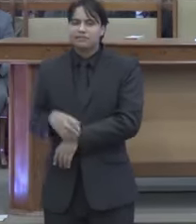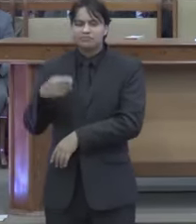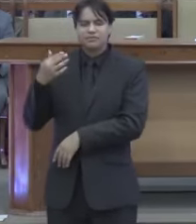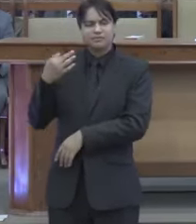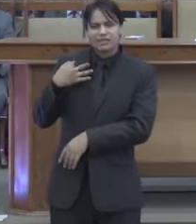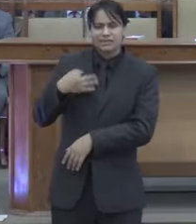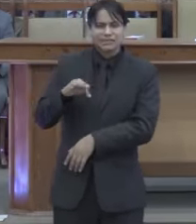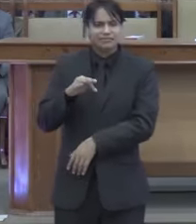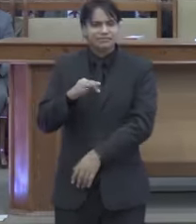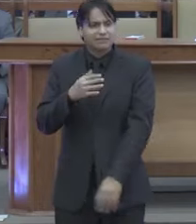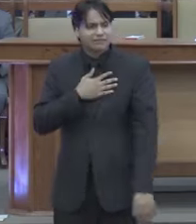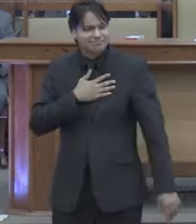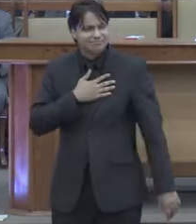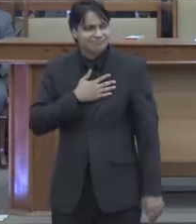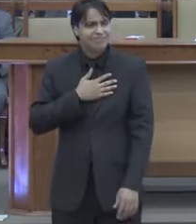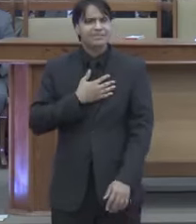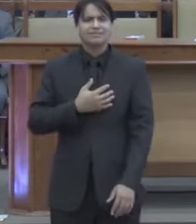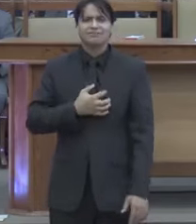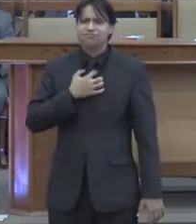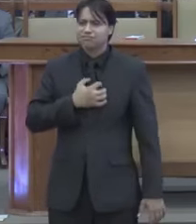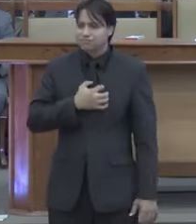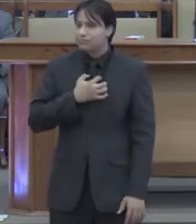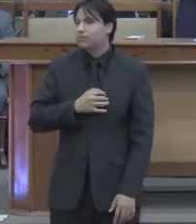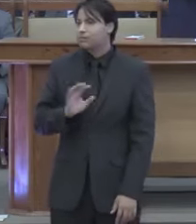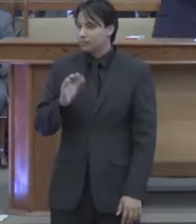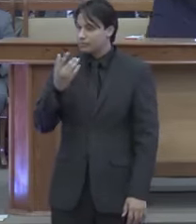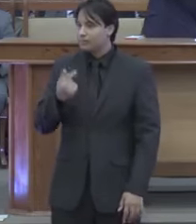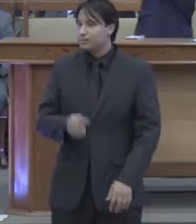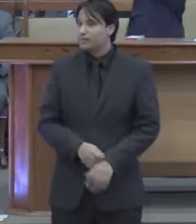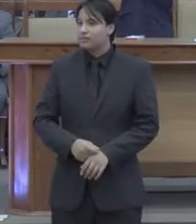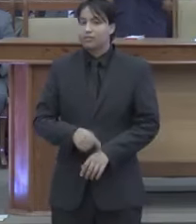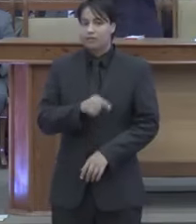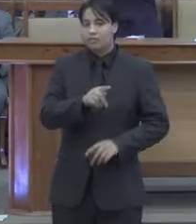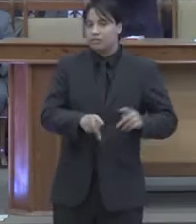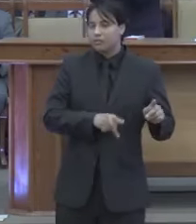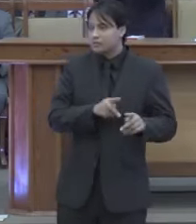ele. Vai já aplaudir ele e dizer que